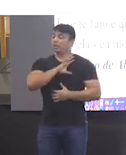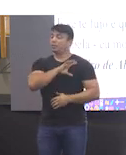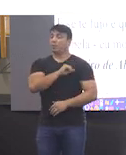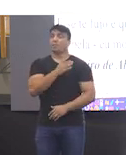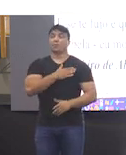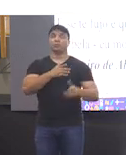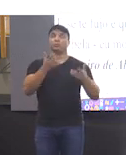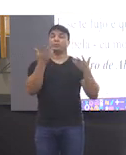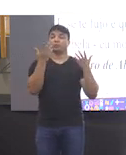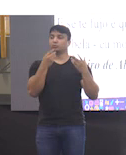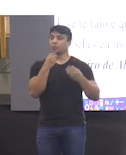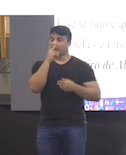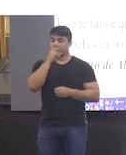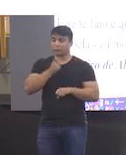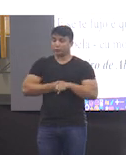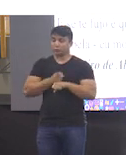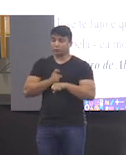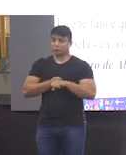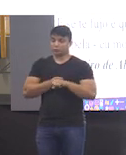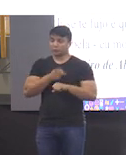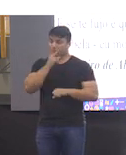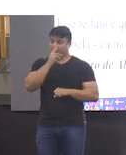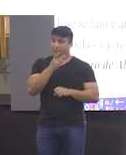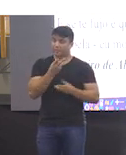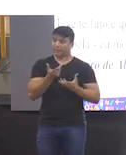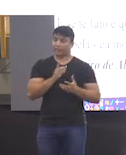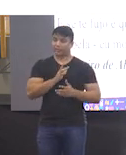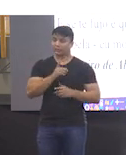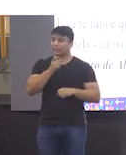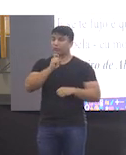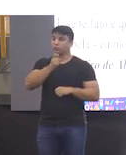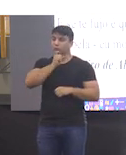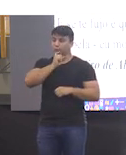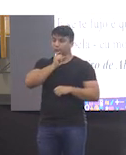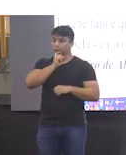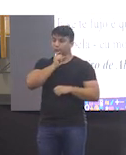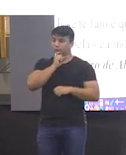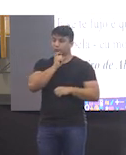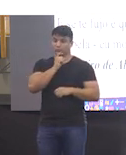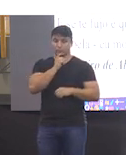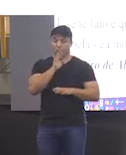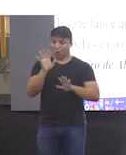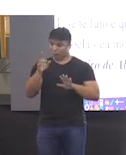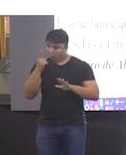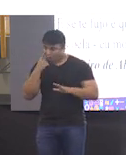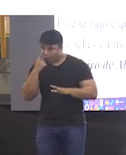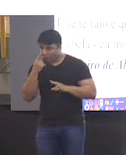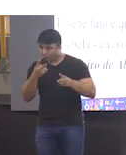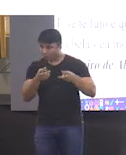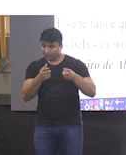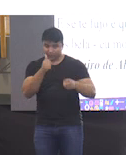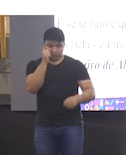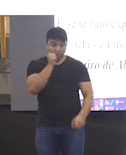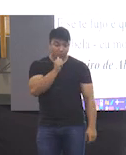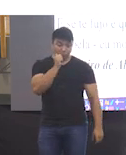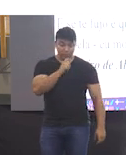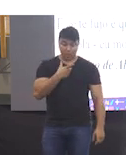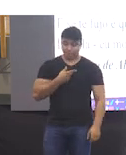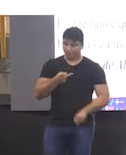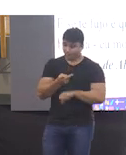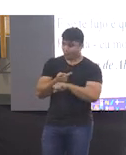meu Deus, que gelo, que frieza aquela. Veja, a mulher o